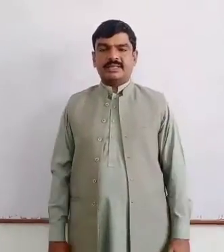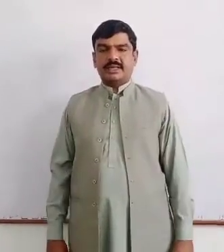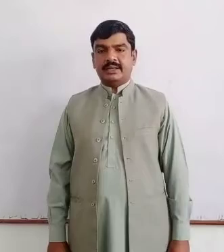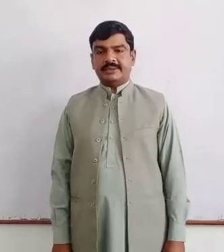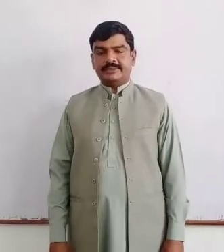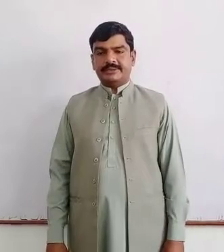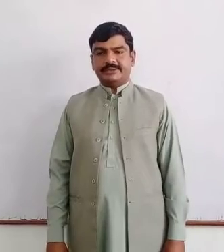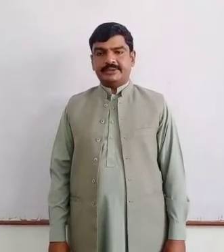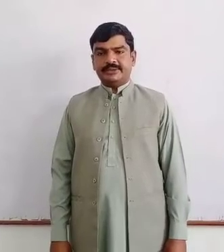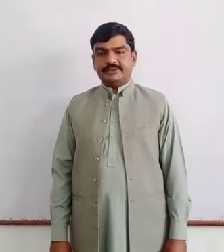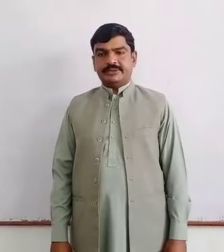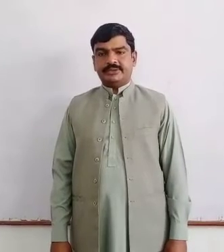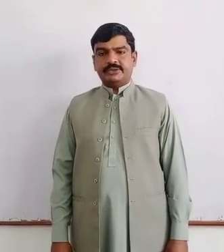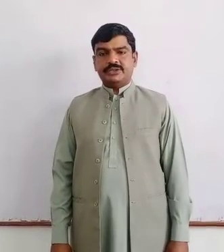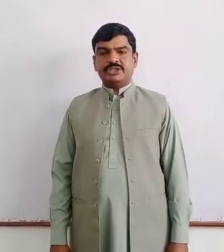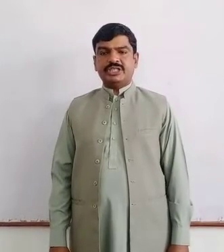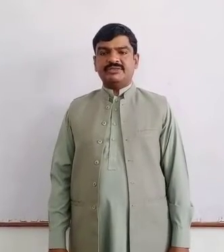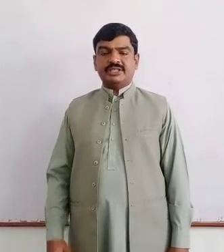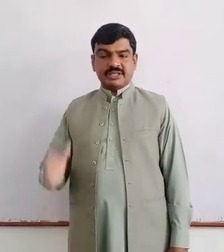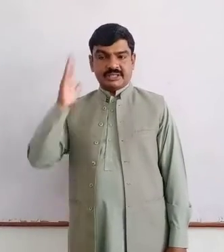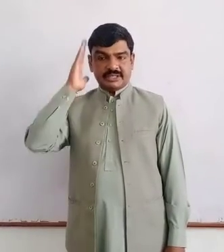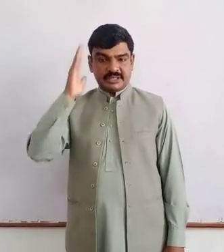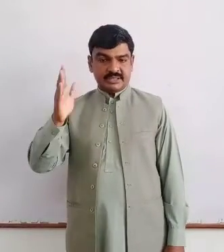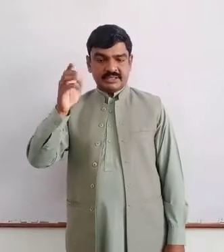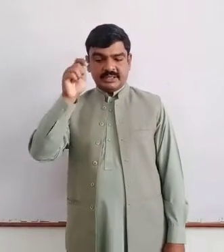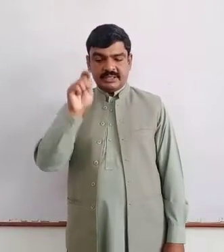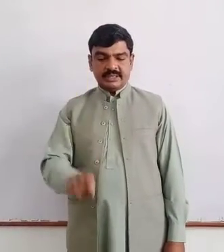घड़ा। चीफ जस्टिस। चीफ जस्टिस